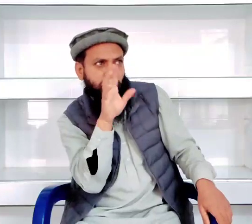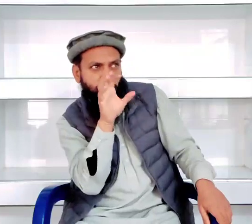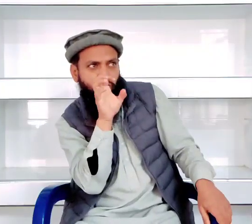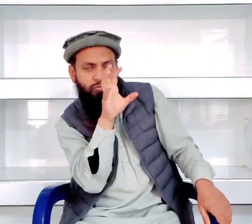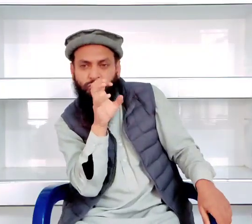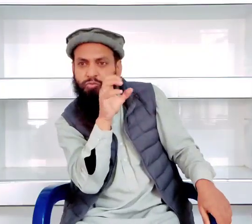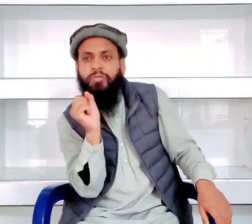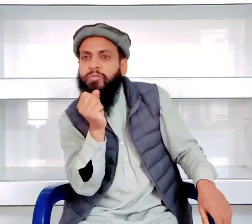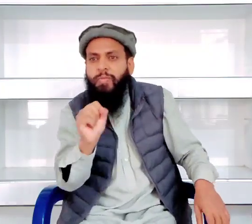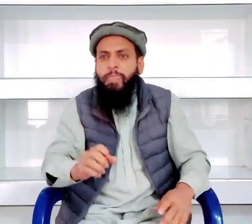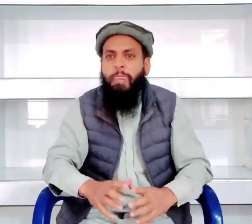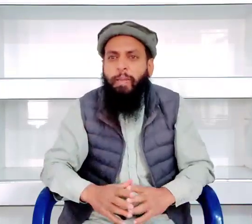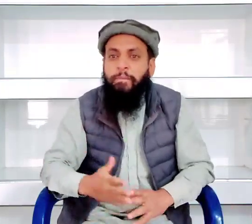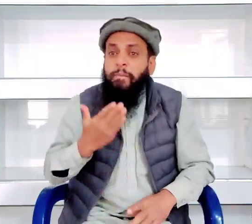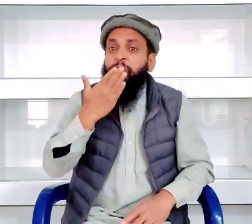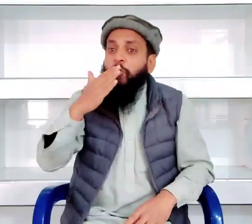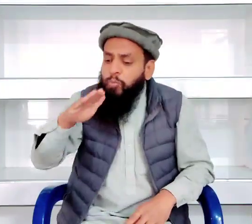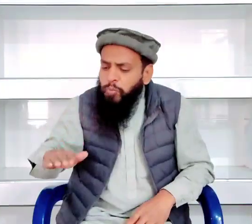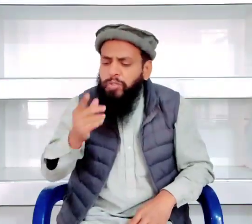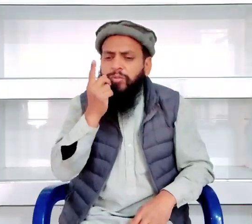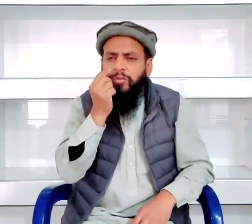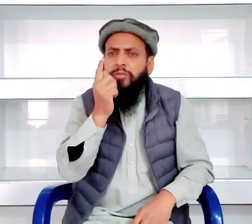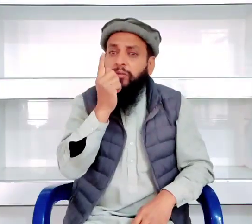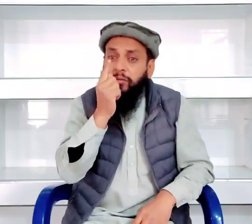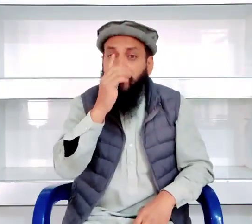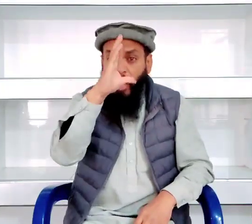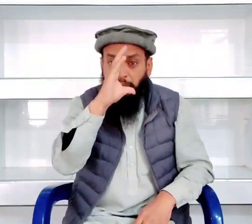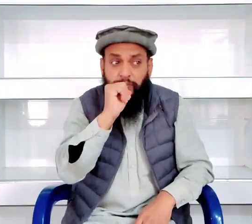اس واسطے ان مسائل کو سمجھنا سارے واسطے بہت ضروری ہے